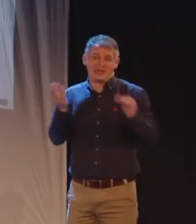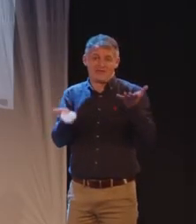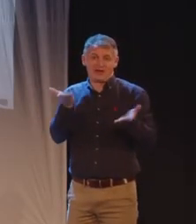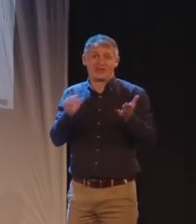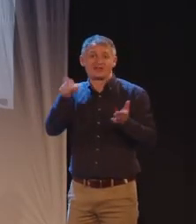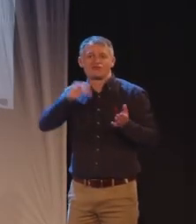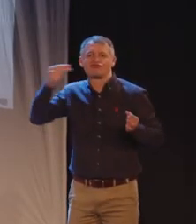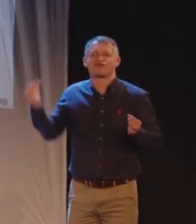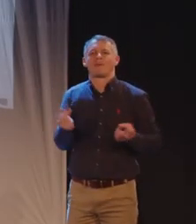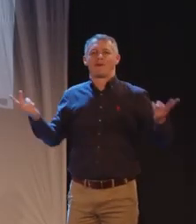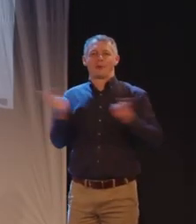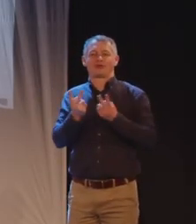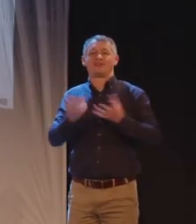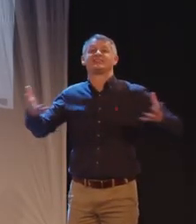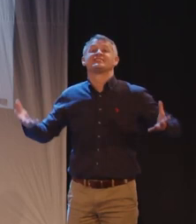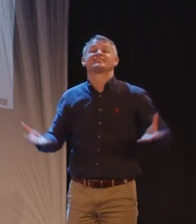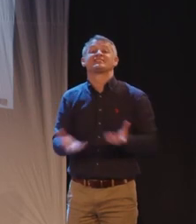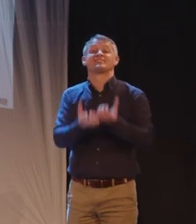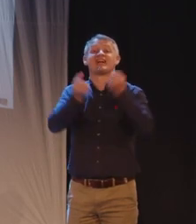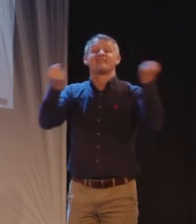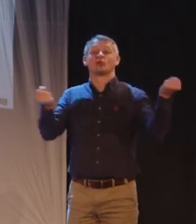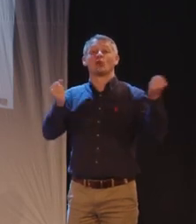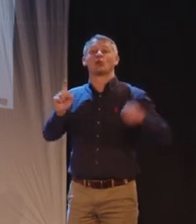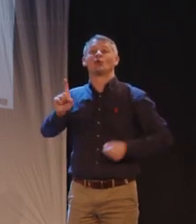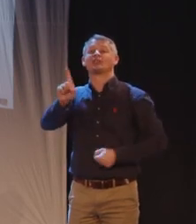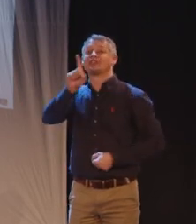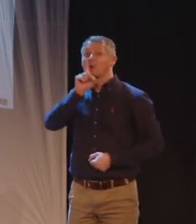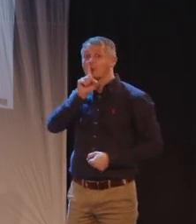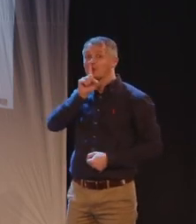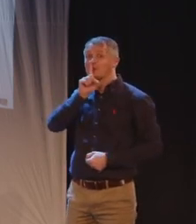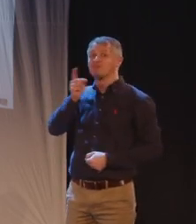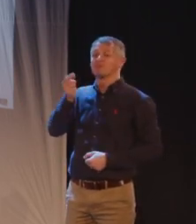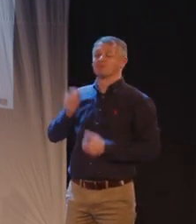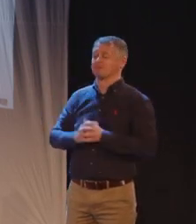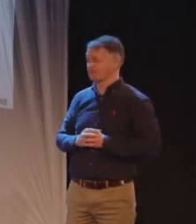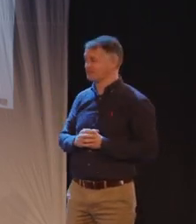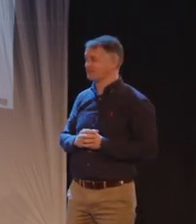mi s-a părut cea mai potrivită. Salvatorul tăcut.